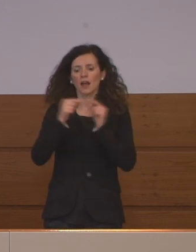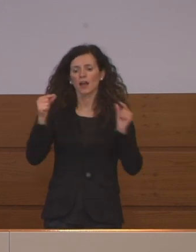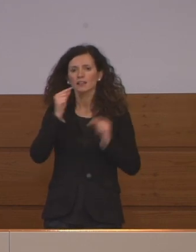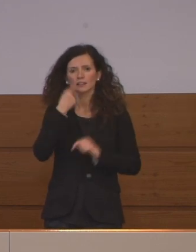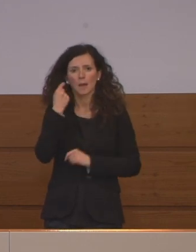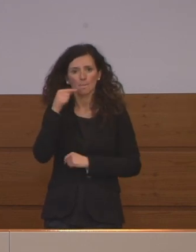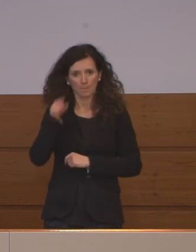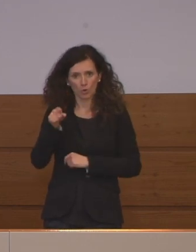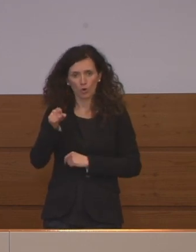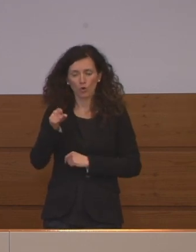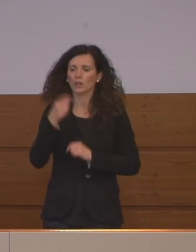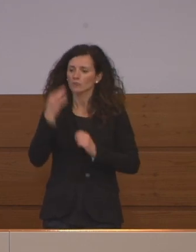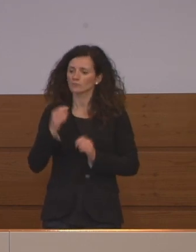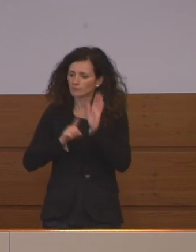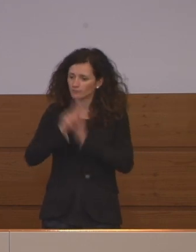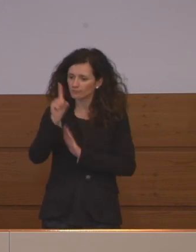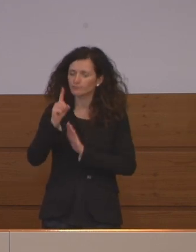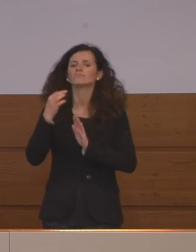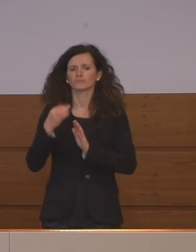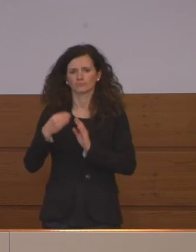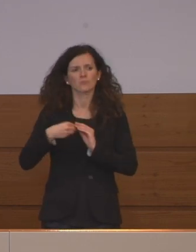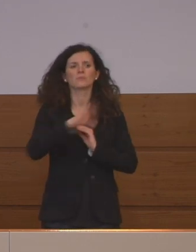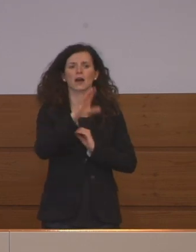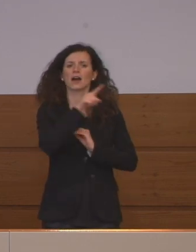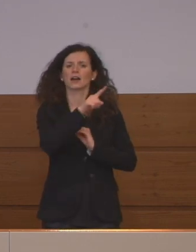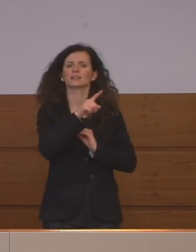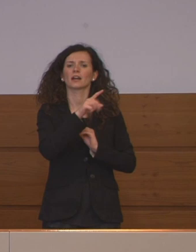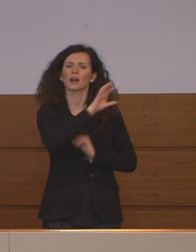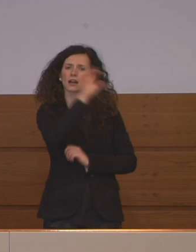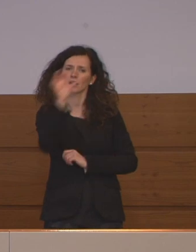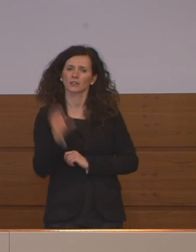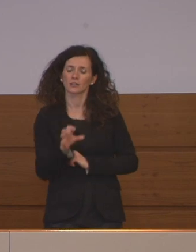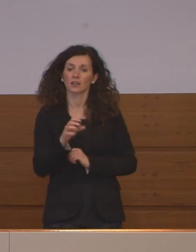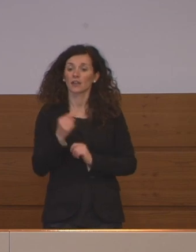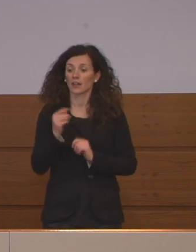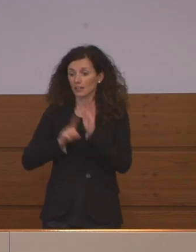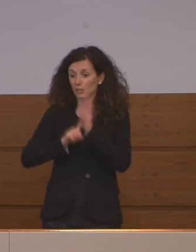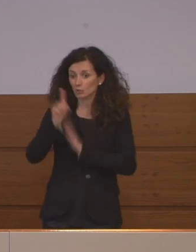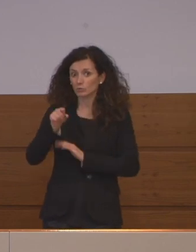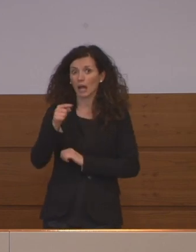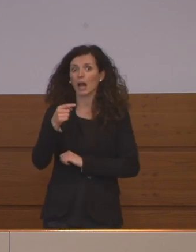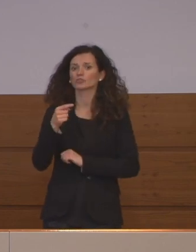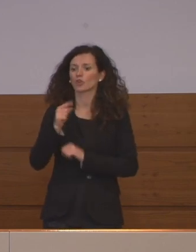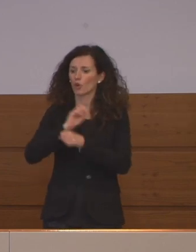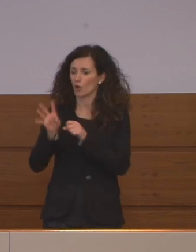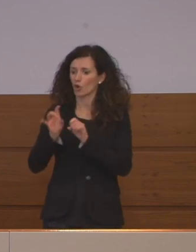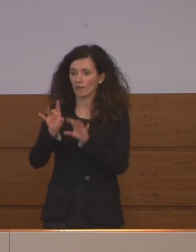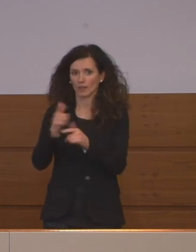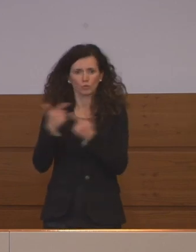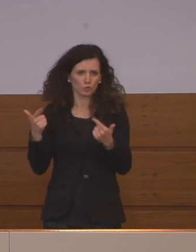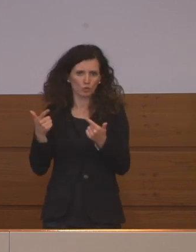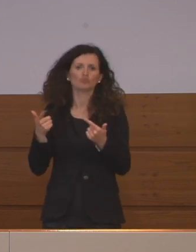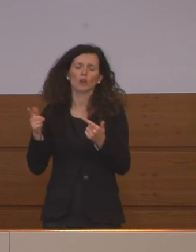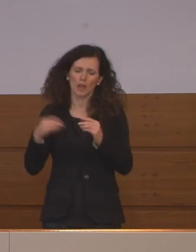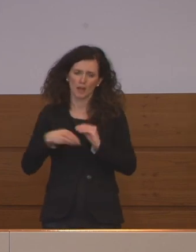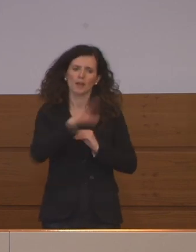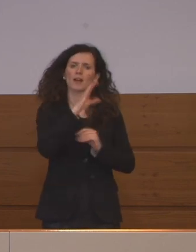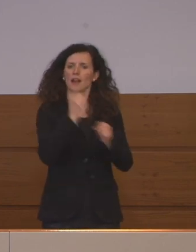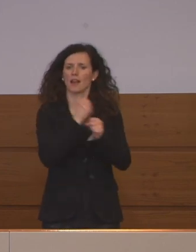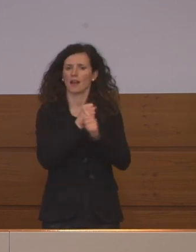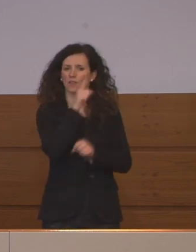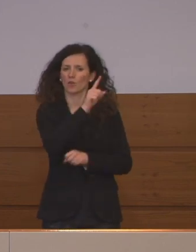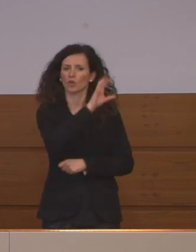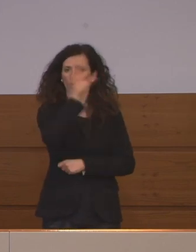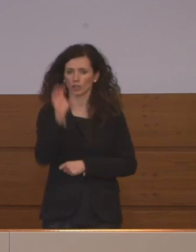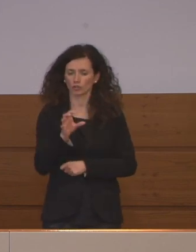vengono inviate sui territori chiaramente a tampone negativo continuiamo ancora con l'allestimento di ospedali da campo